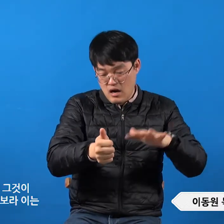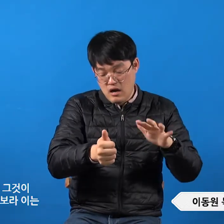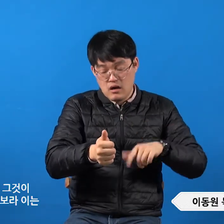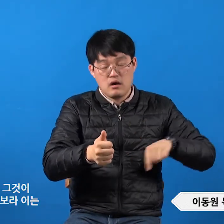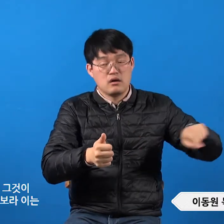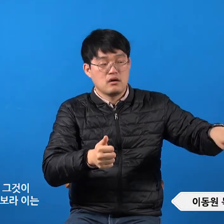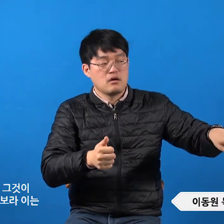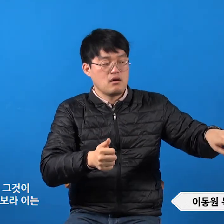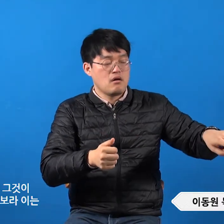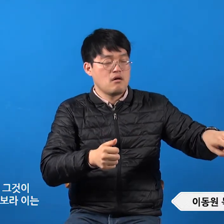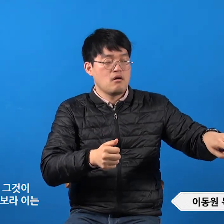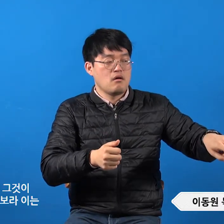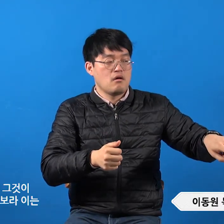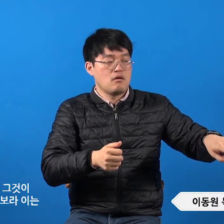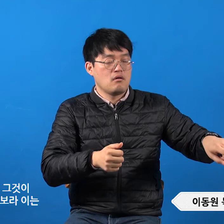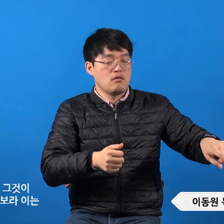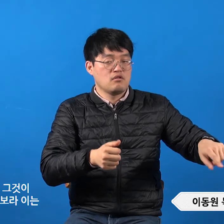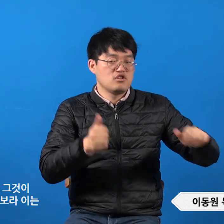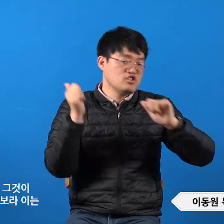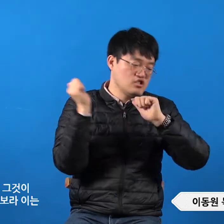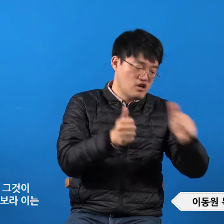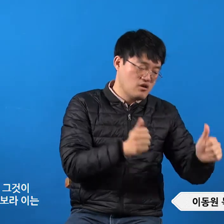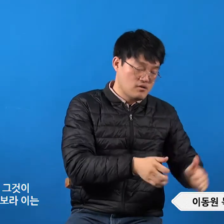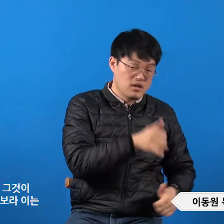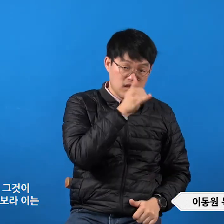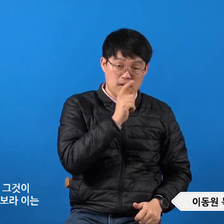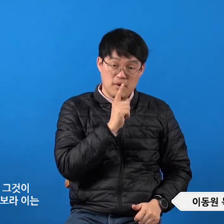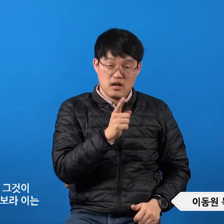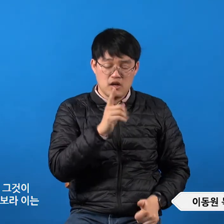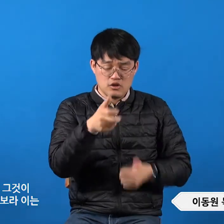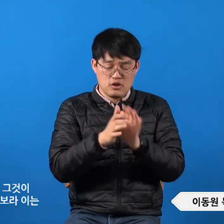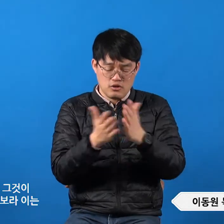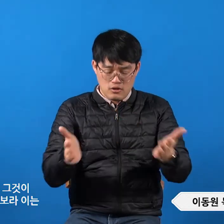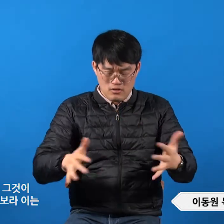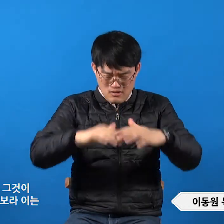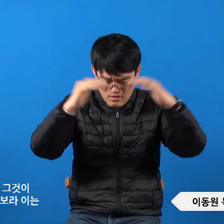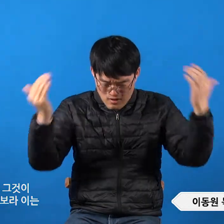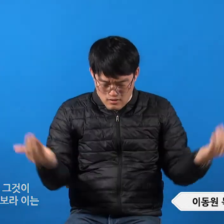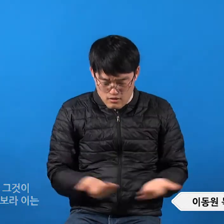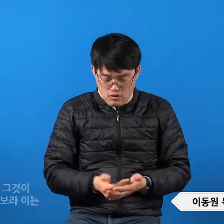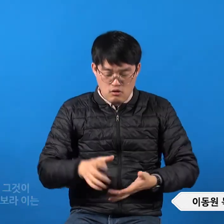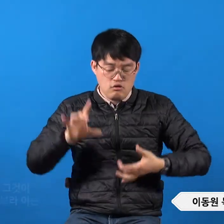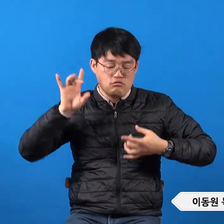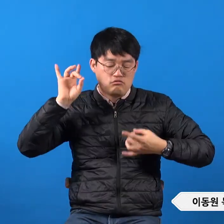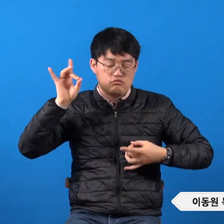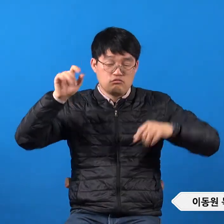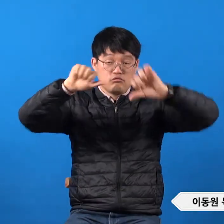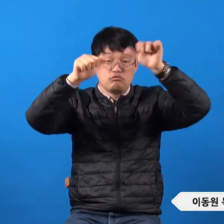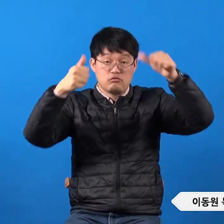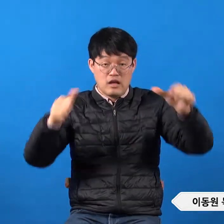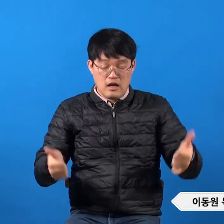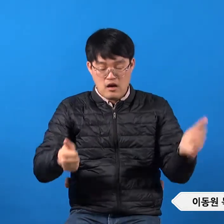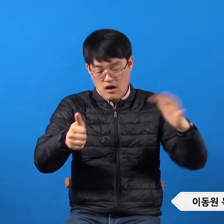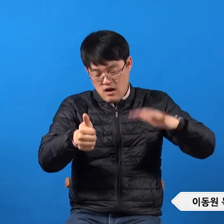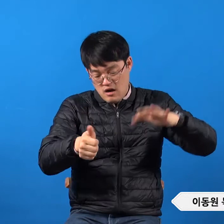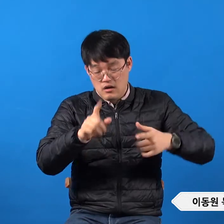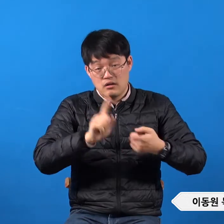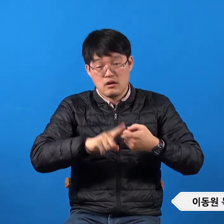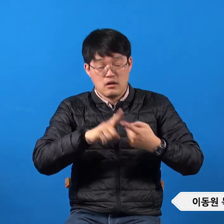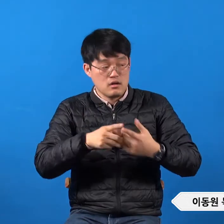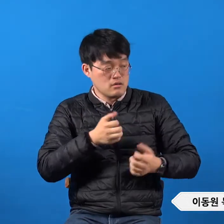대한 경고죠. 자, 성경 전체를 통해서 우상숭배에 대한 경고는 넘쳐납니다.